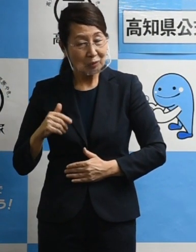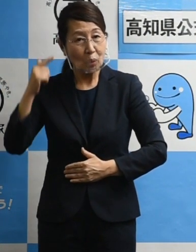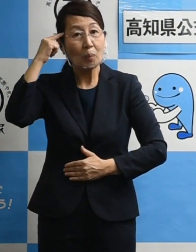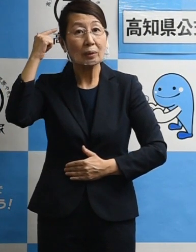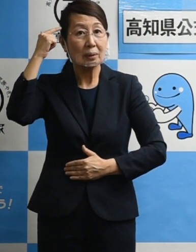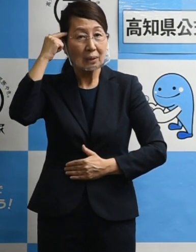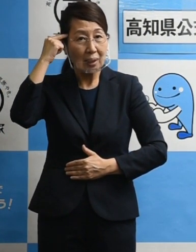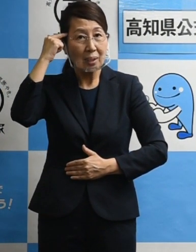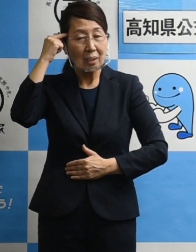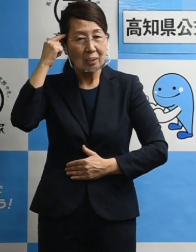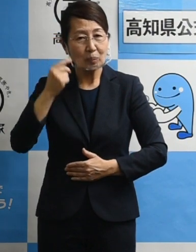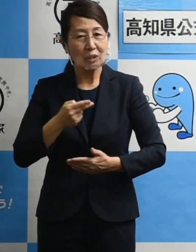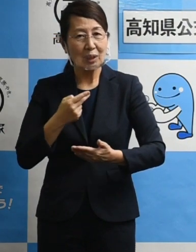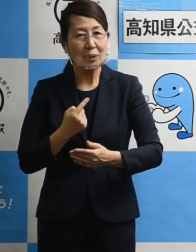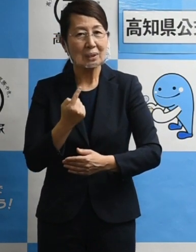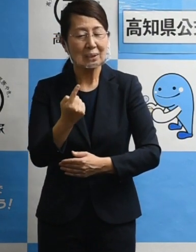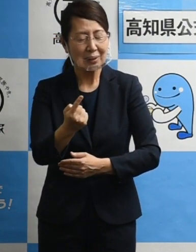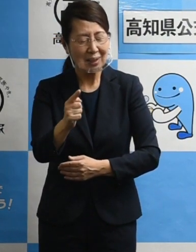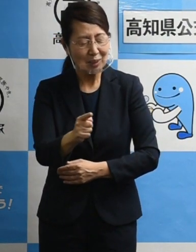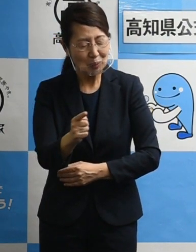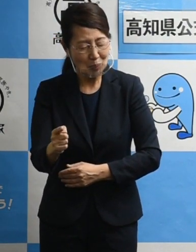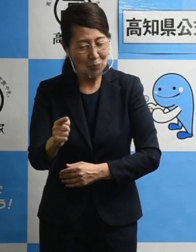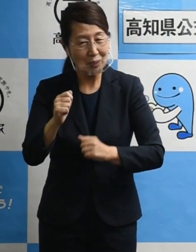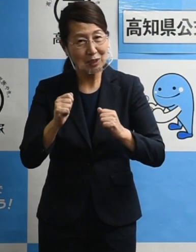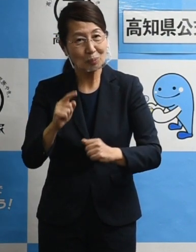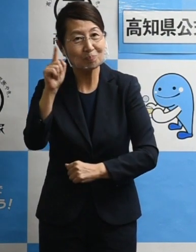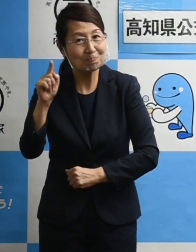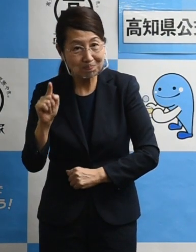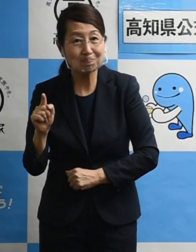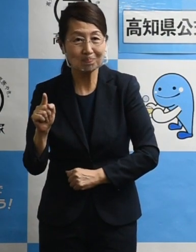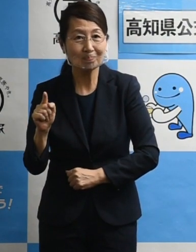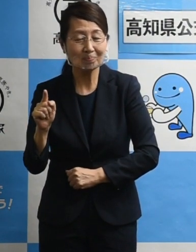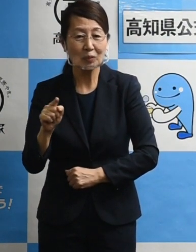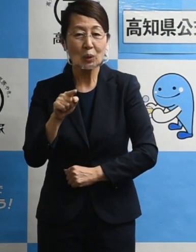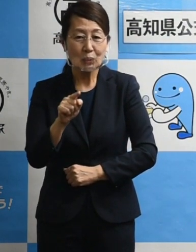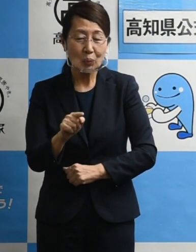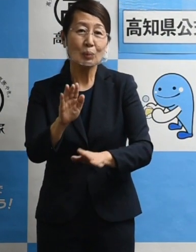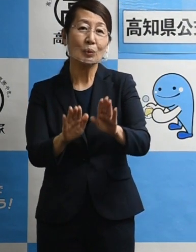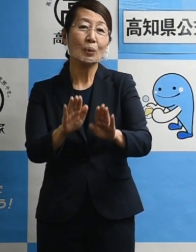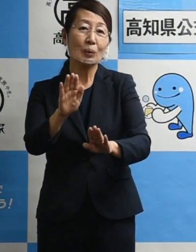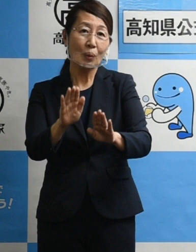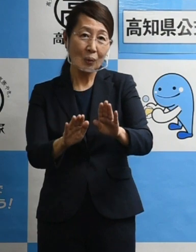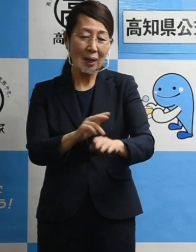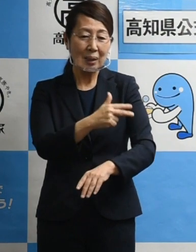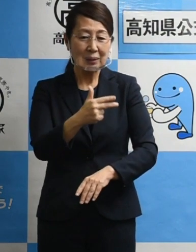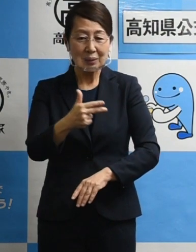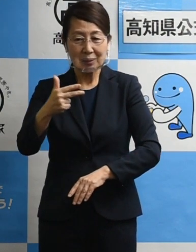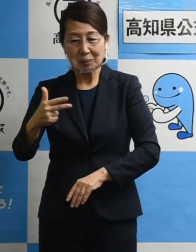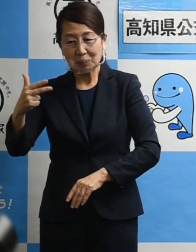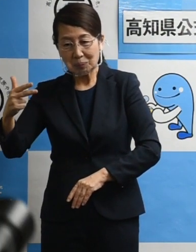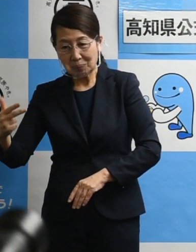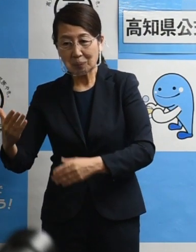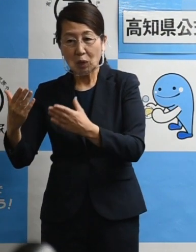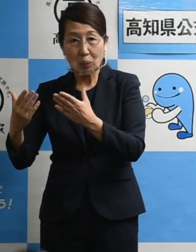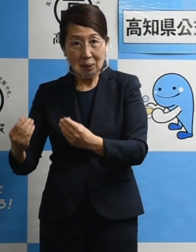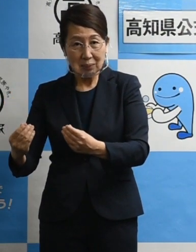甘くなっていたところは方もいたのではないかと、その点が今日の約 2,3 週間経ってのですね、この感染拡